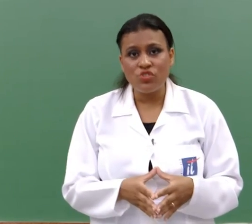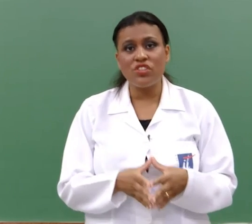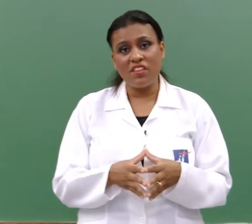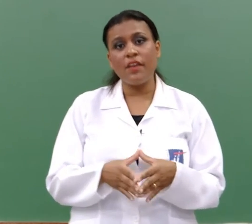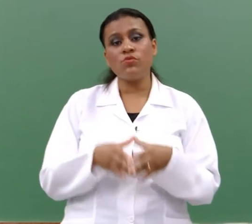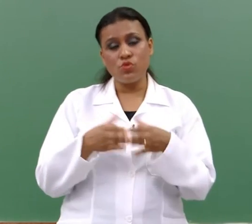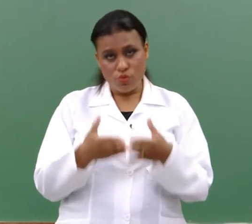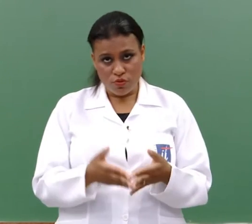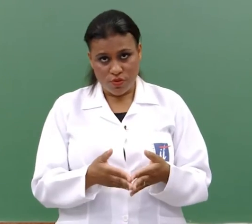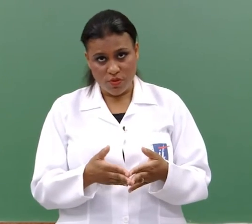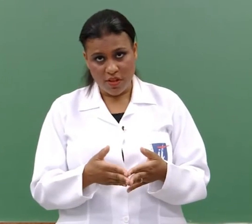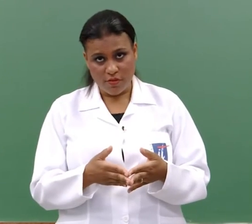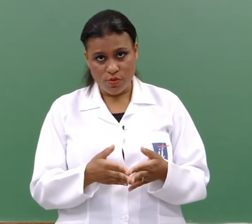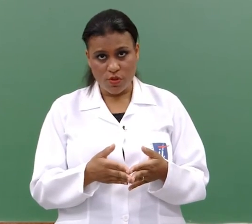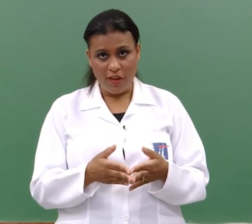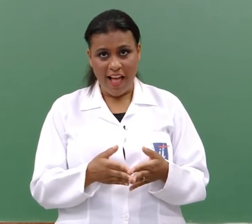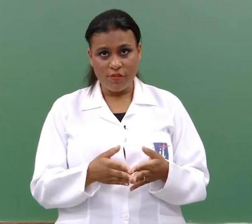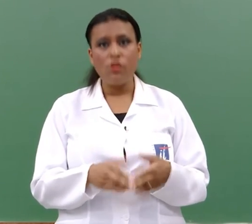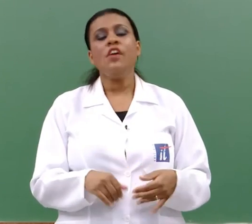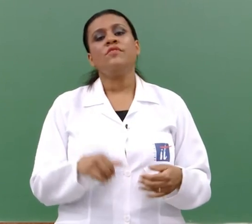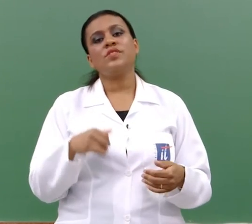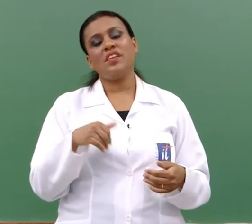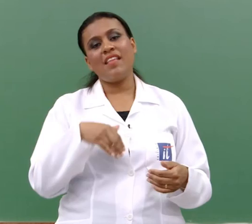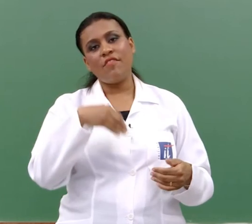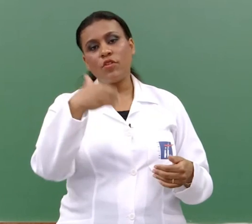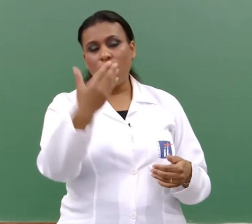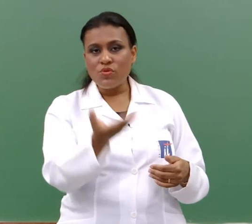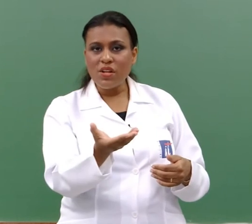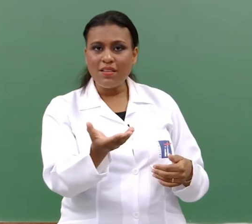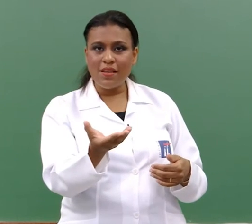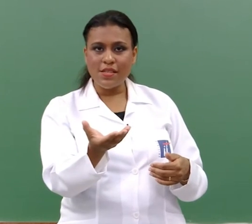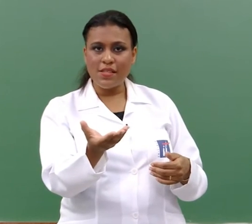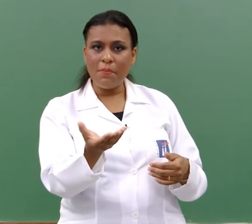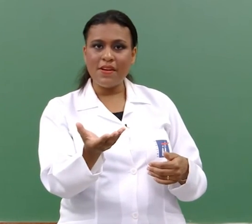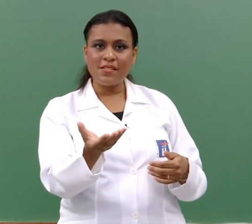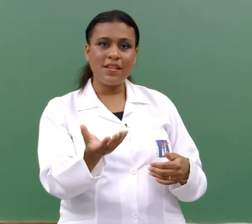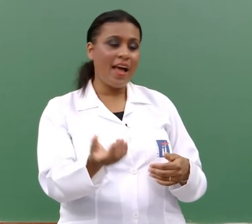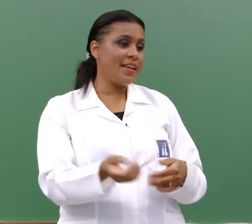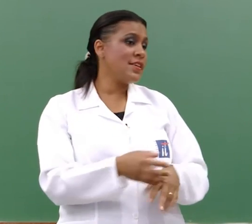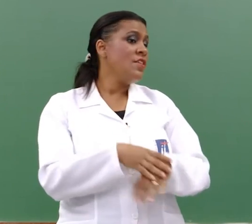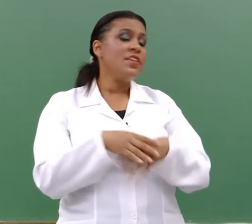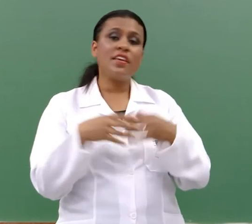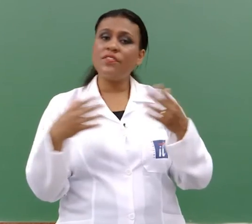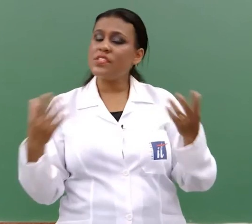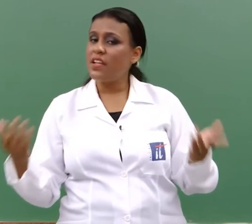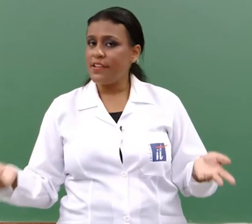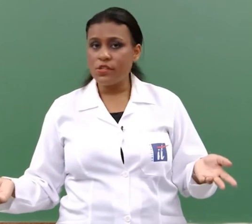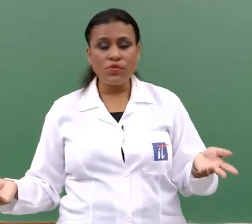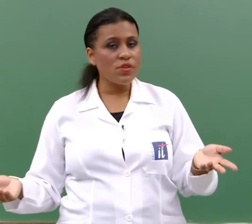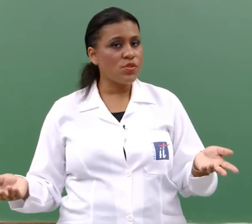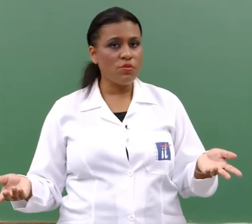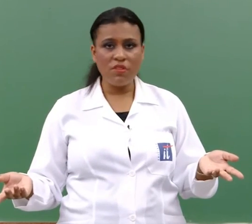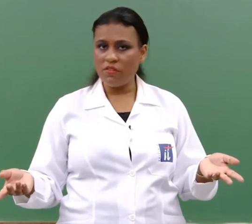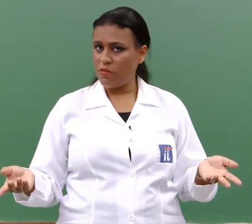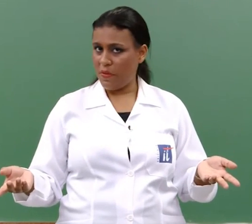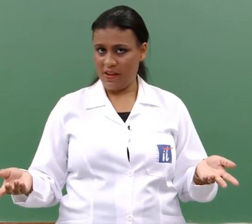de ter um surdo estudando ao seu lado, você deve com certeza saber sinais e que você nem se esforçou tanto para